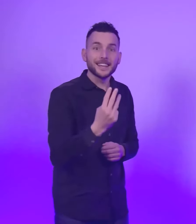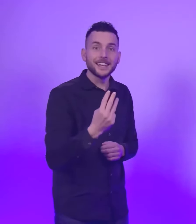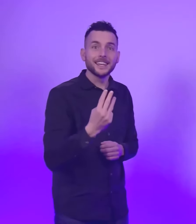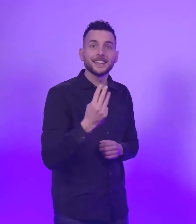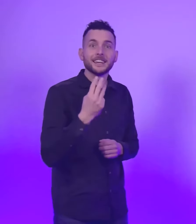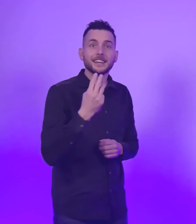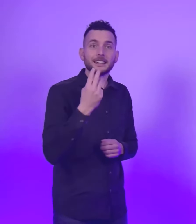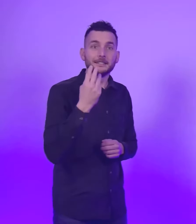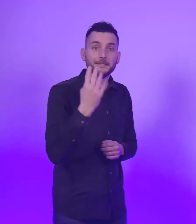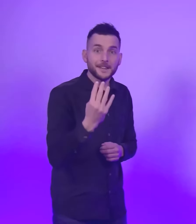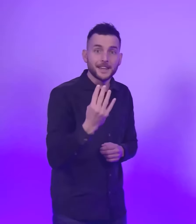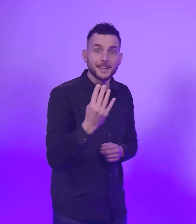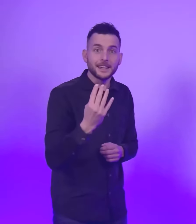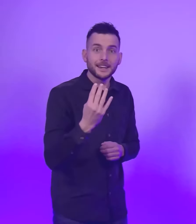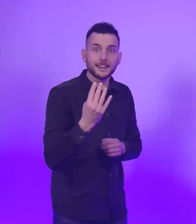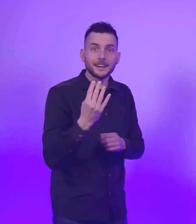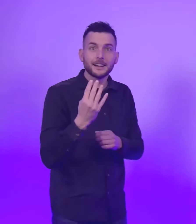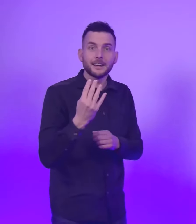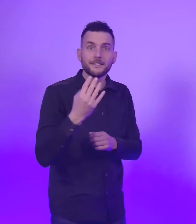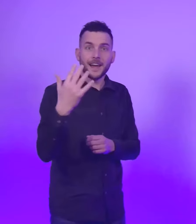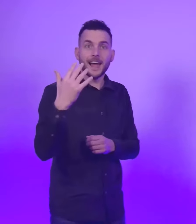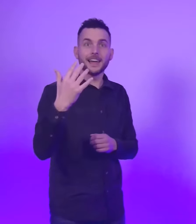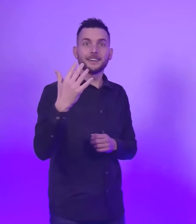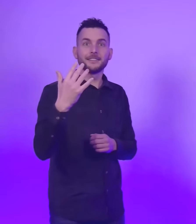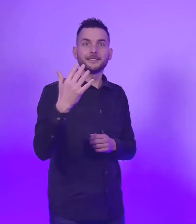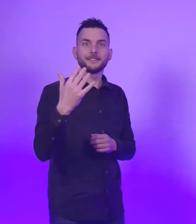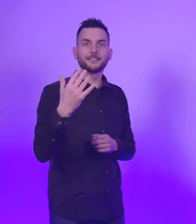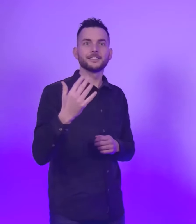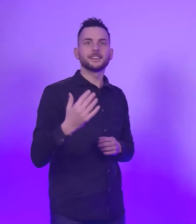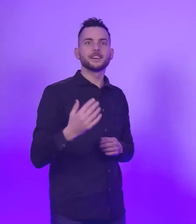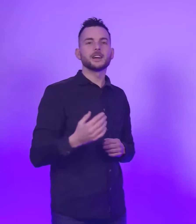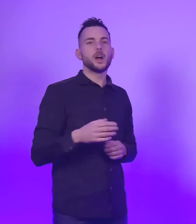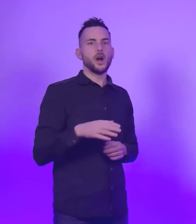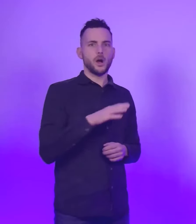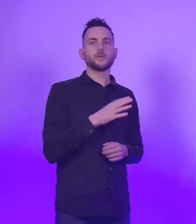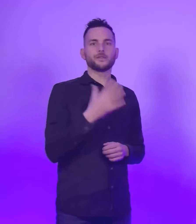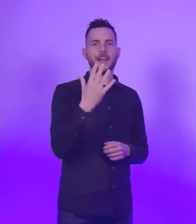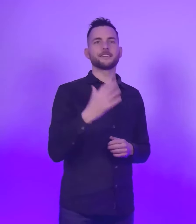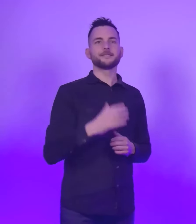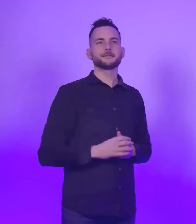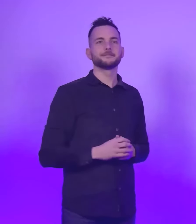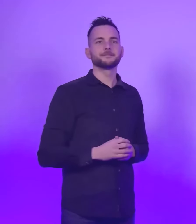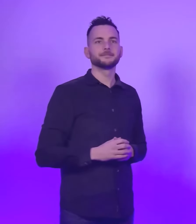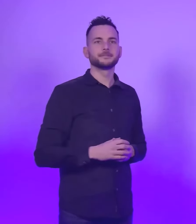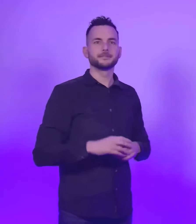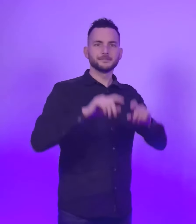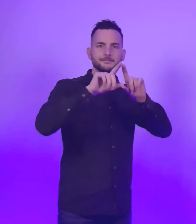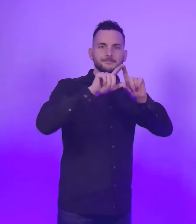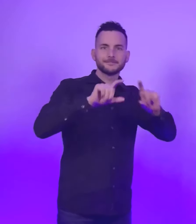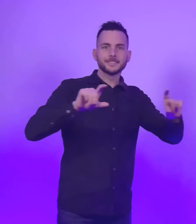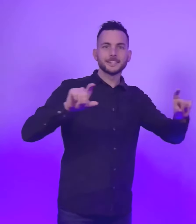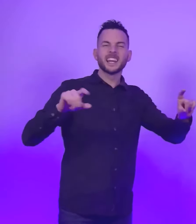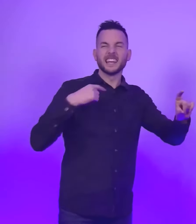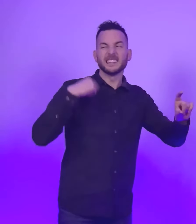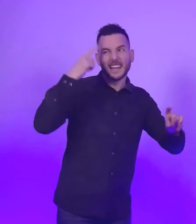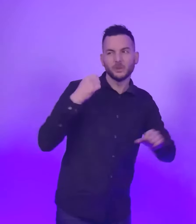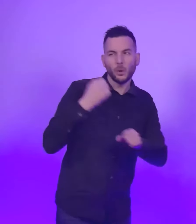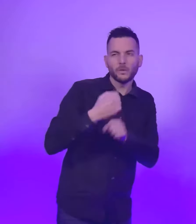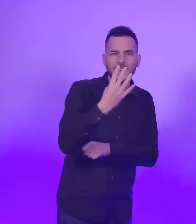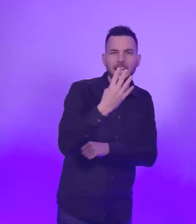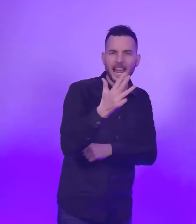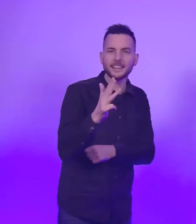3. 4. 5. Ook 5. Worden toch 94, denk ik, hoor. Nou, dat lijkt er